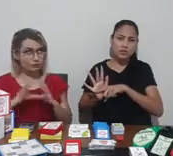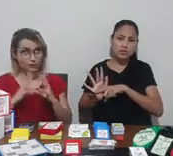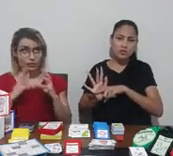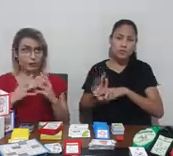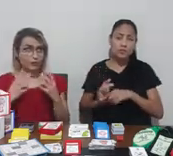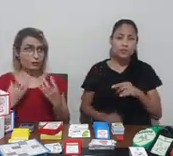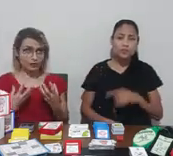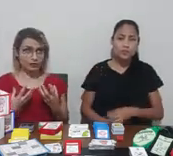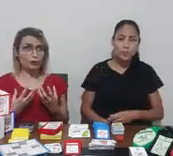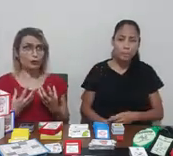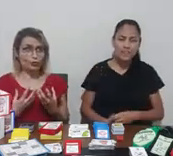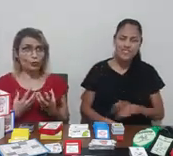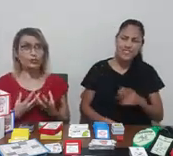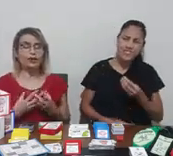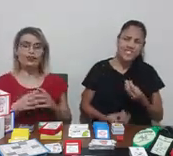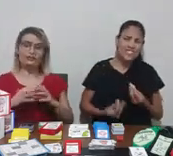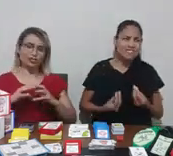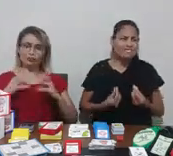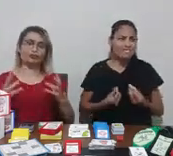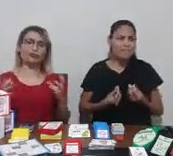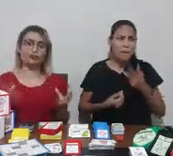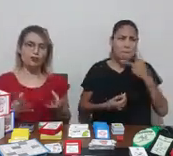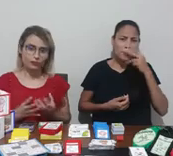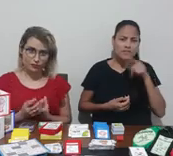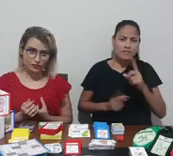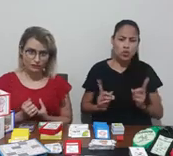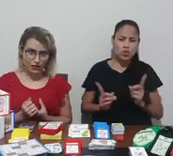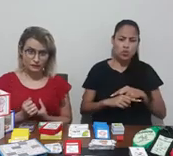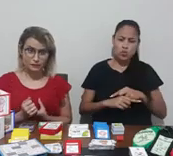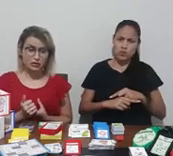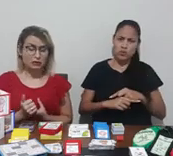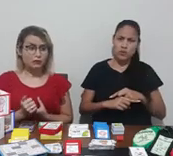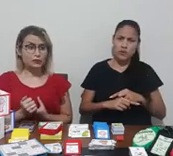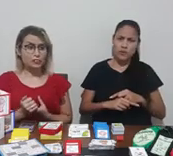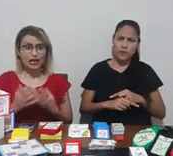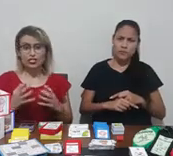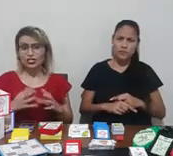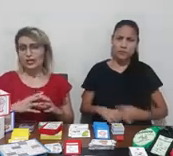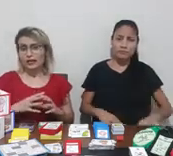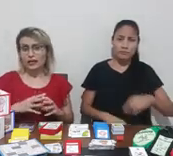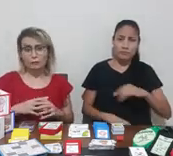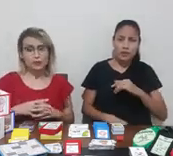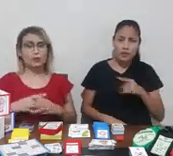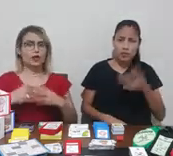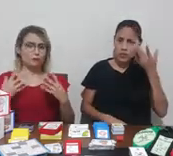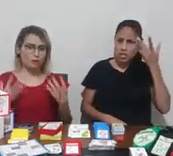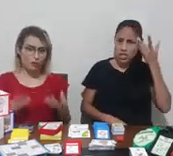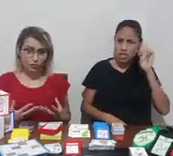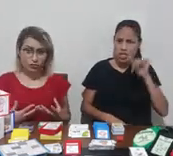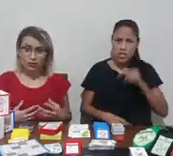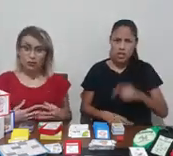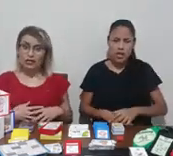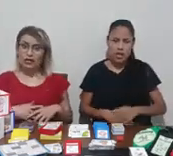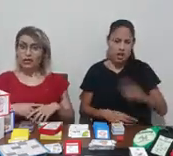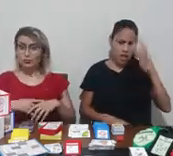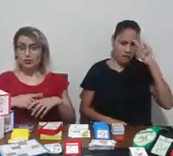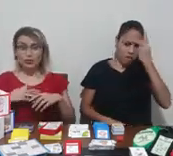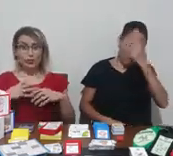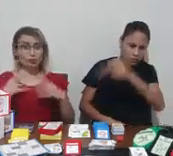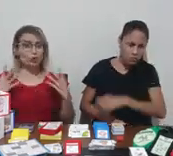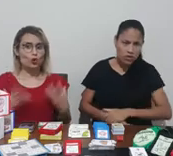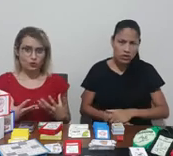pensar, você tem uma impressão que o TOD, ele faz tudo o contrário do que você fala. Você acha que ele é aquela pessoa rebelde, que ele é